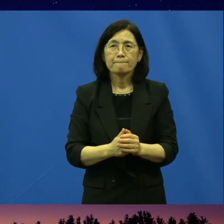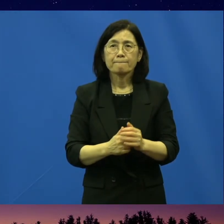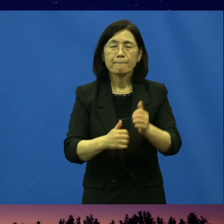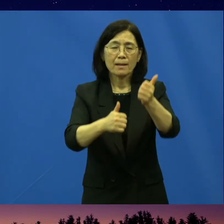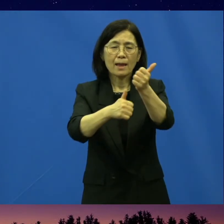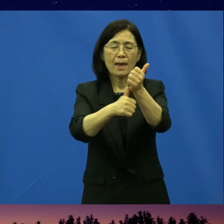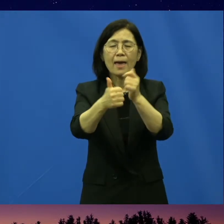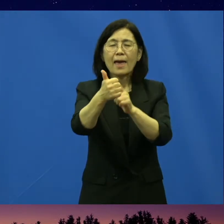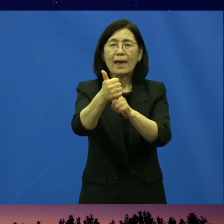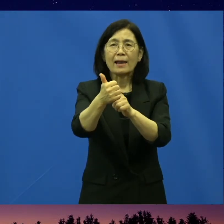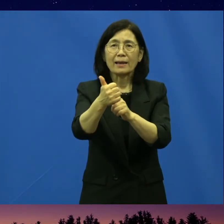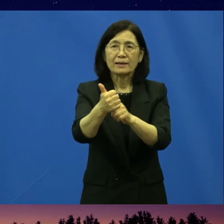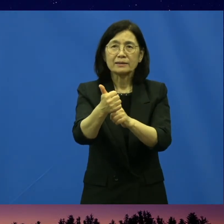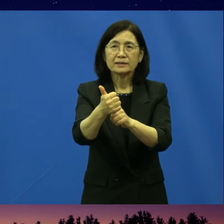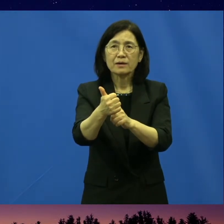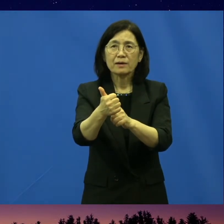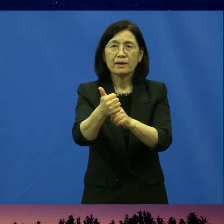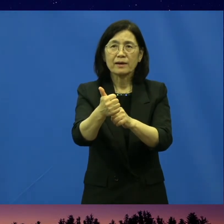현실을